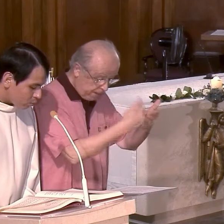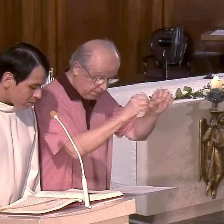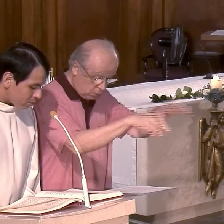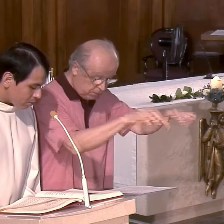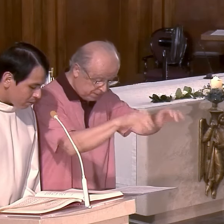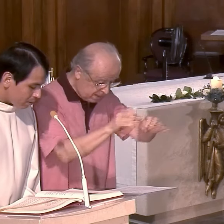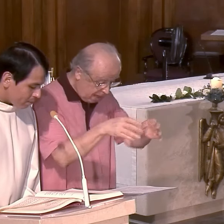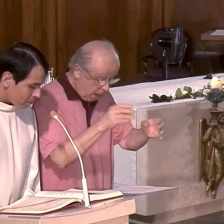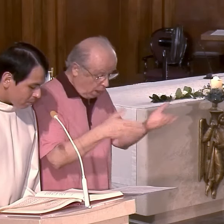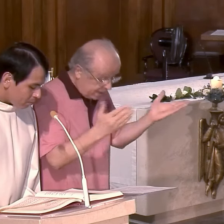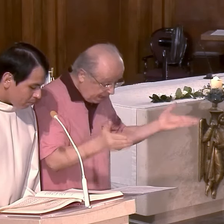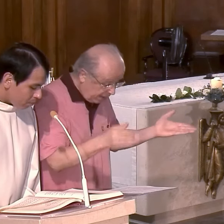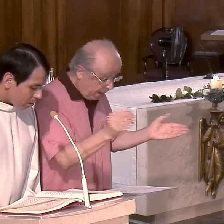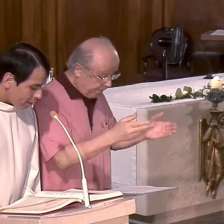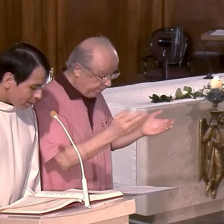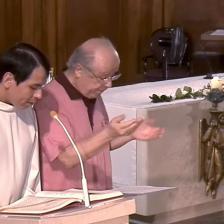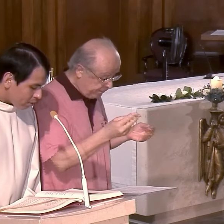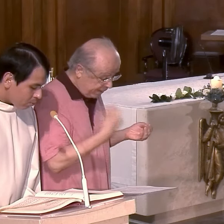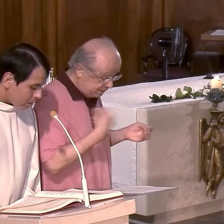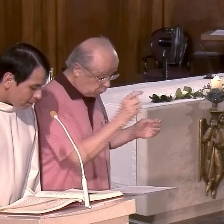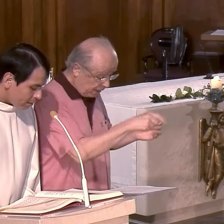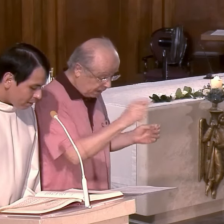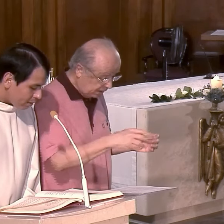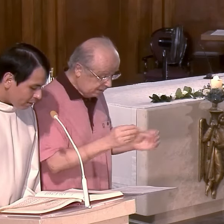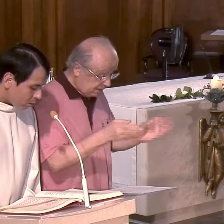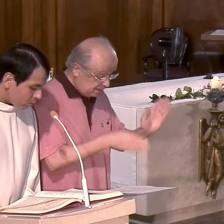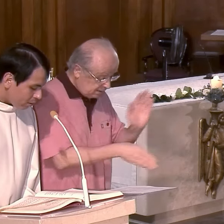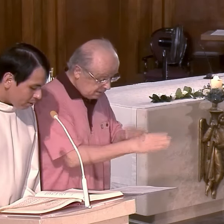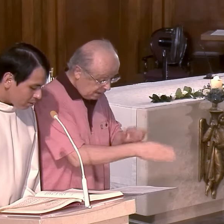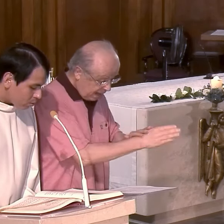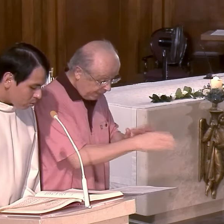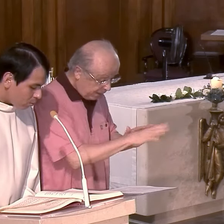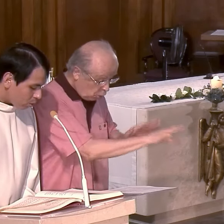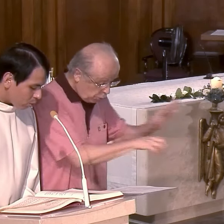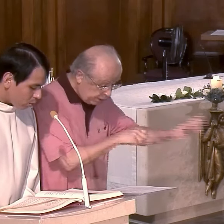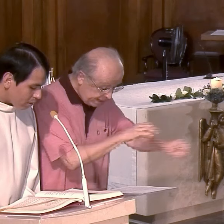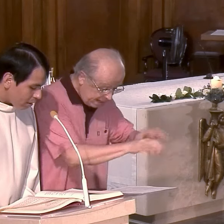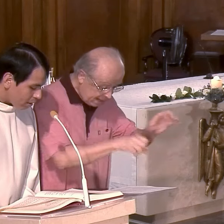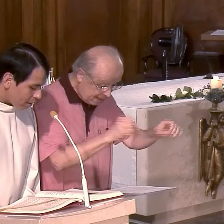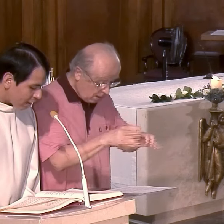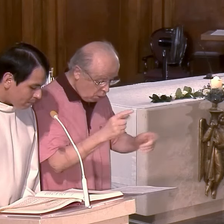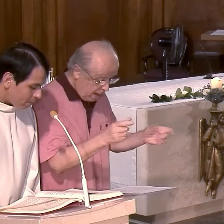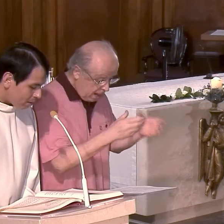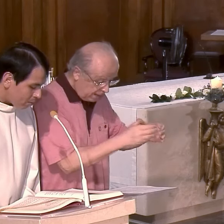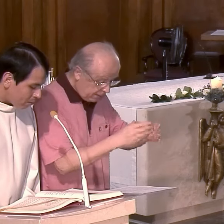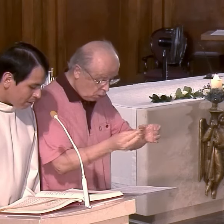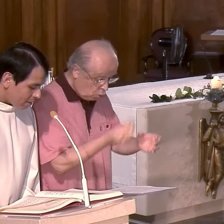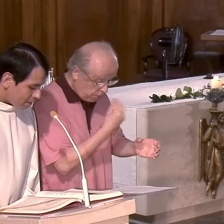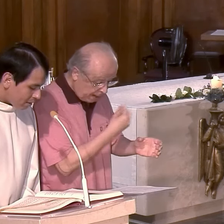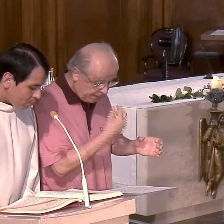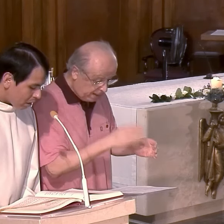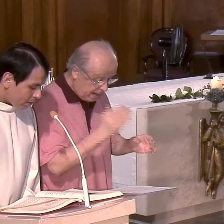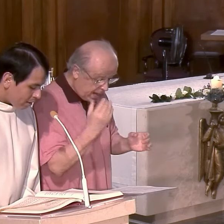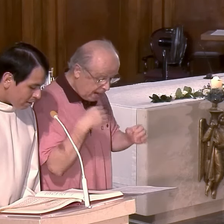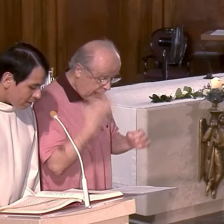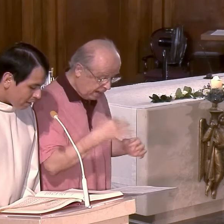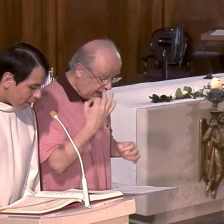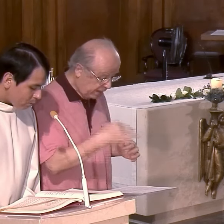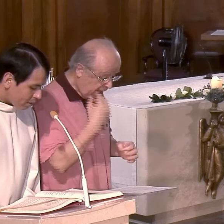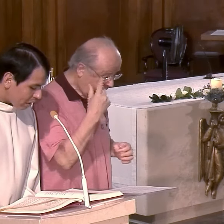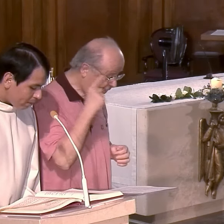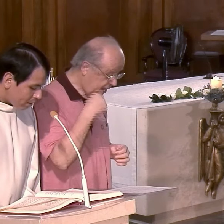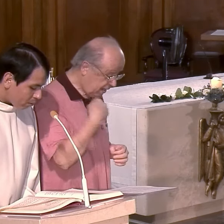Dios vuestro. Por la tarde, una bandada de codornices cubrió todo el campamento, y por la mañana